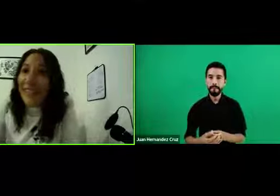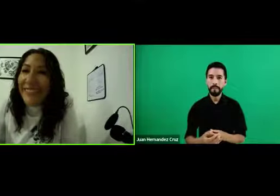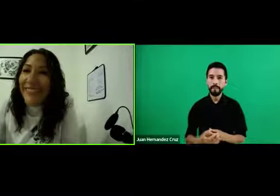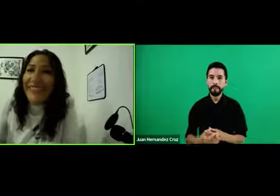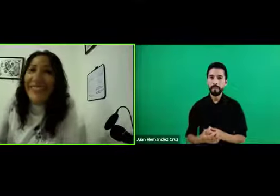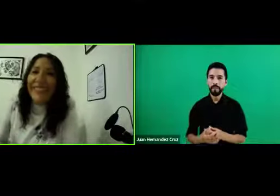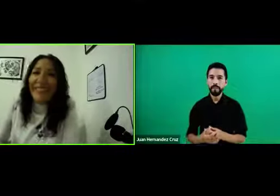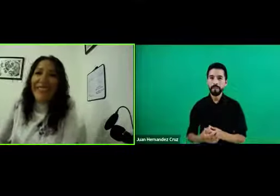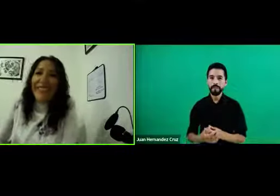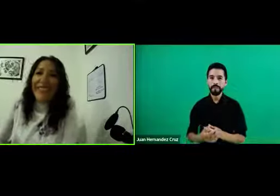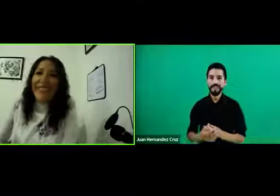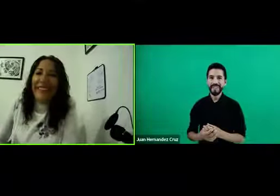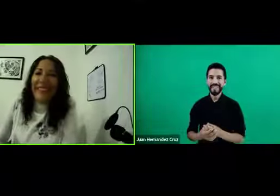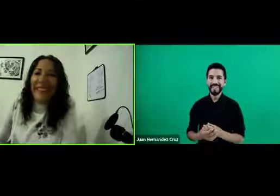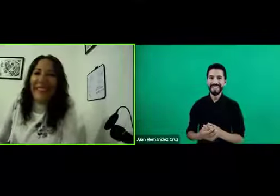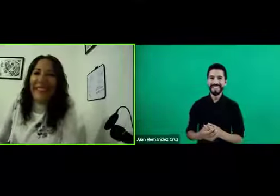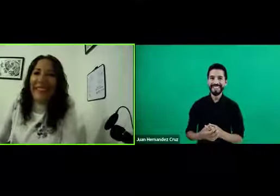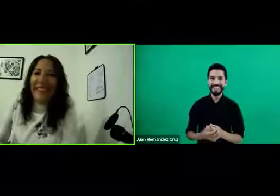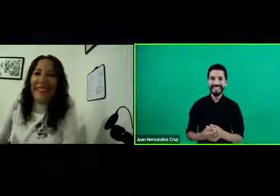final.